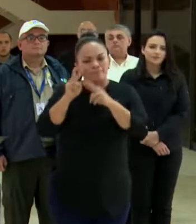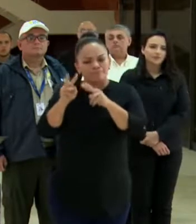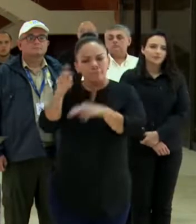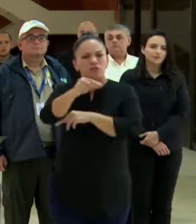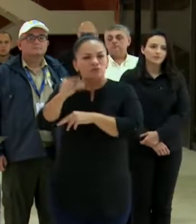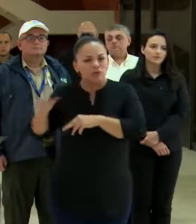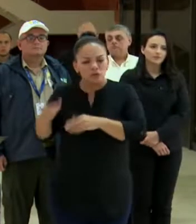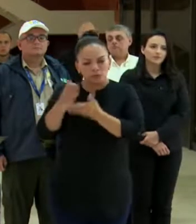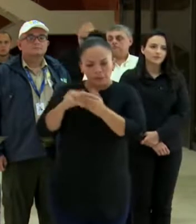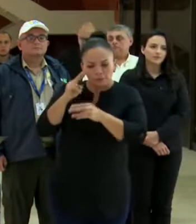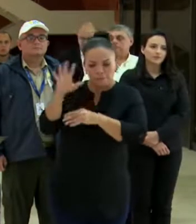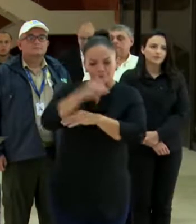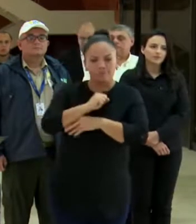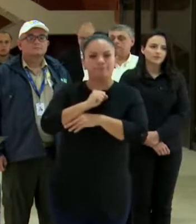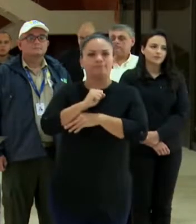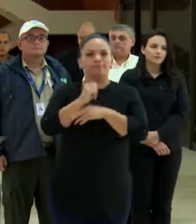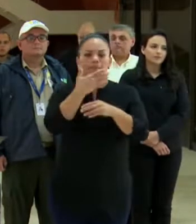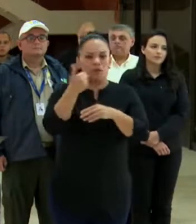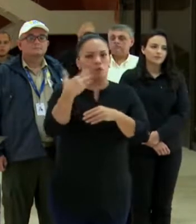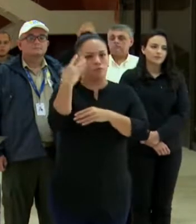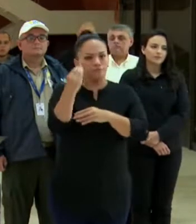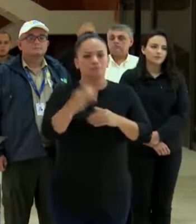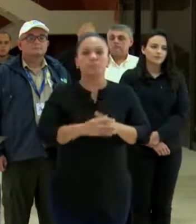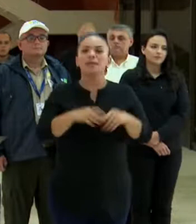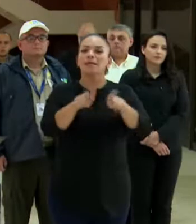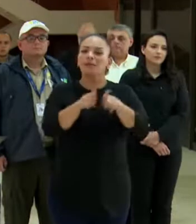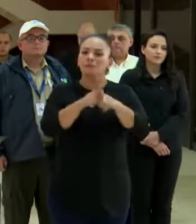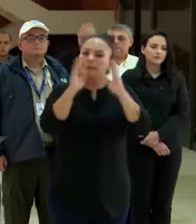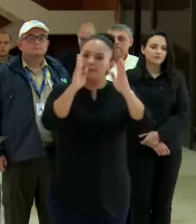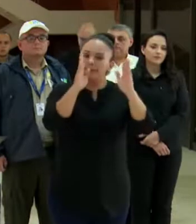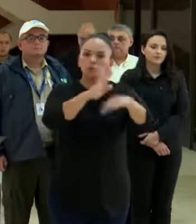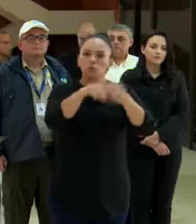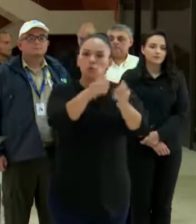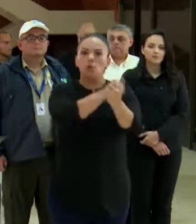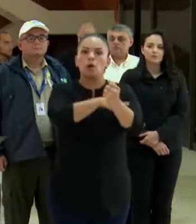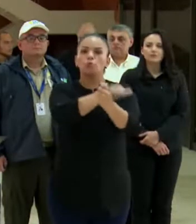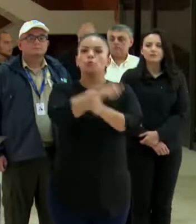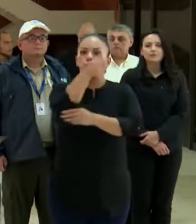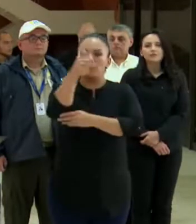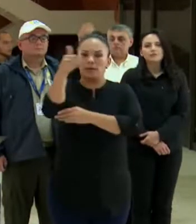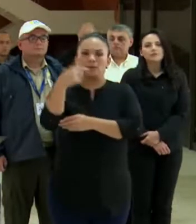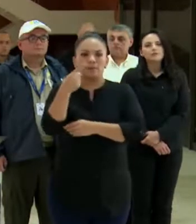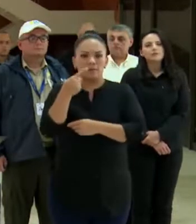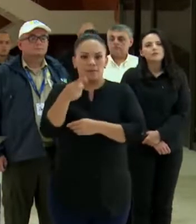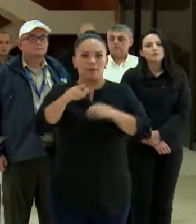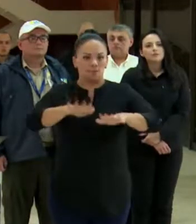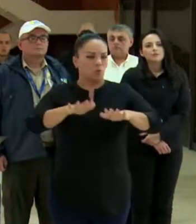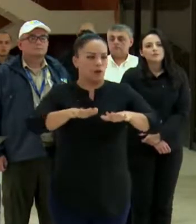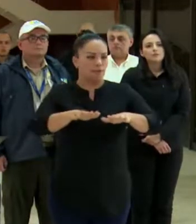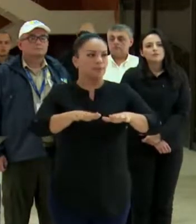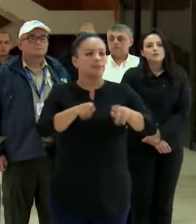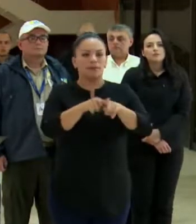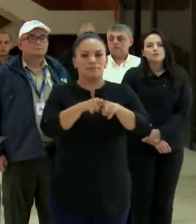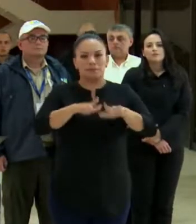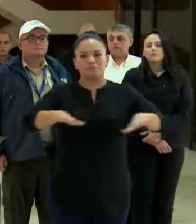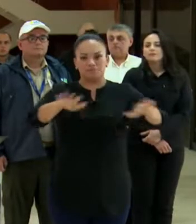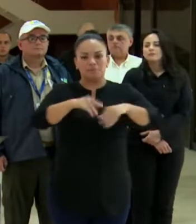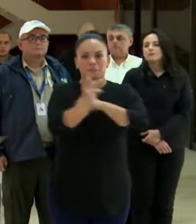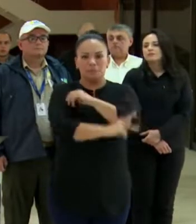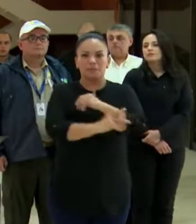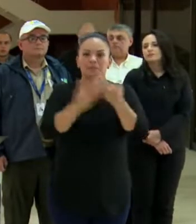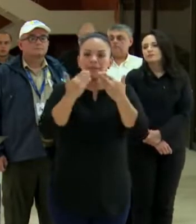por supuesto, acatar las recomendaciones de las diferentes autoridades, tanto locales como nacionales. Muchas